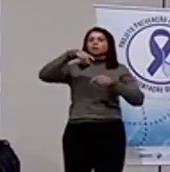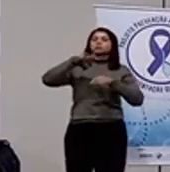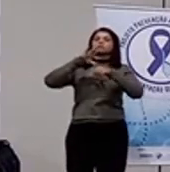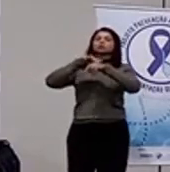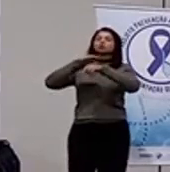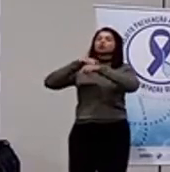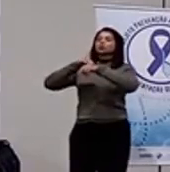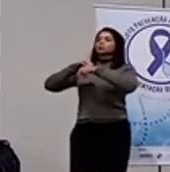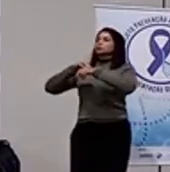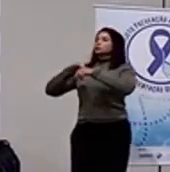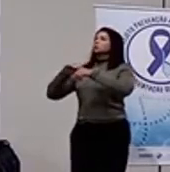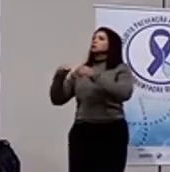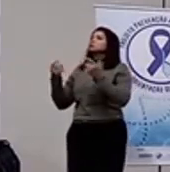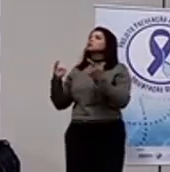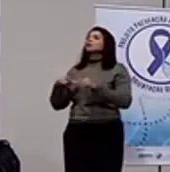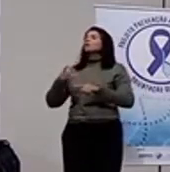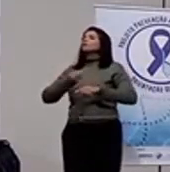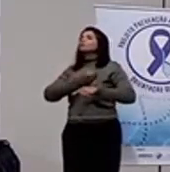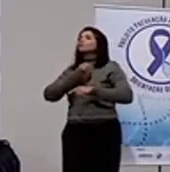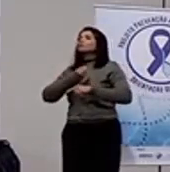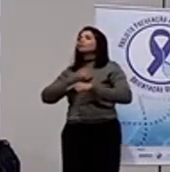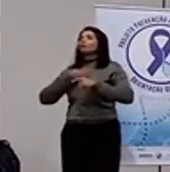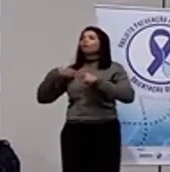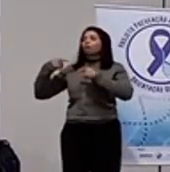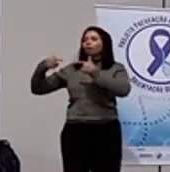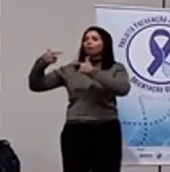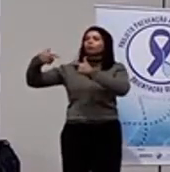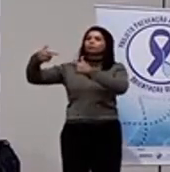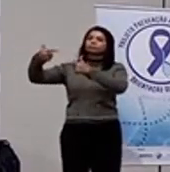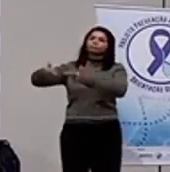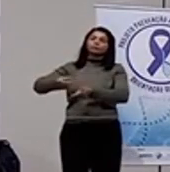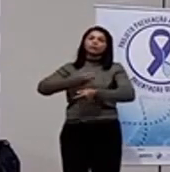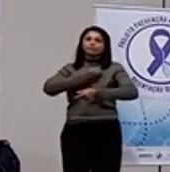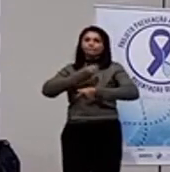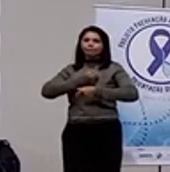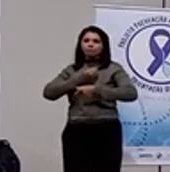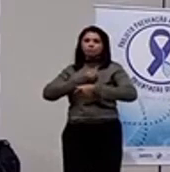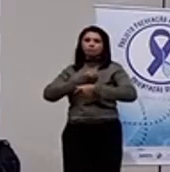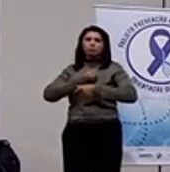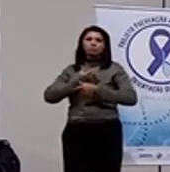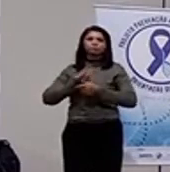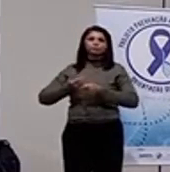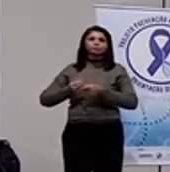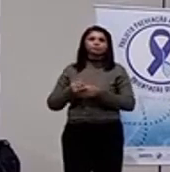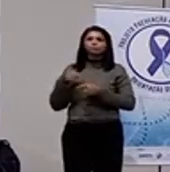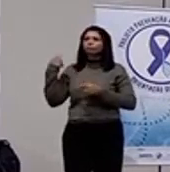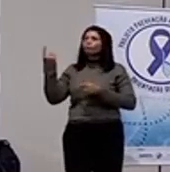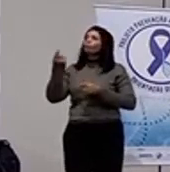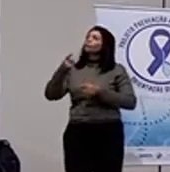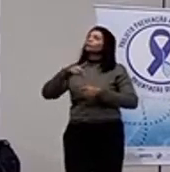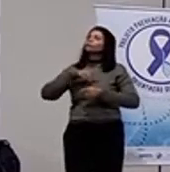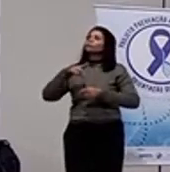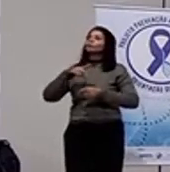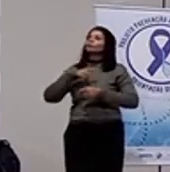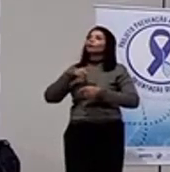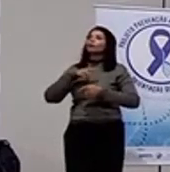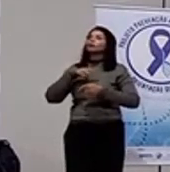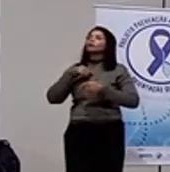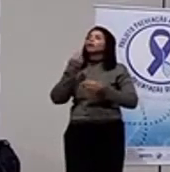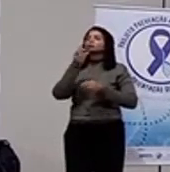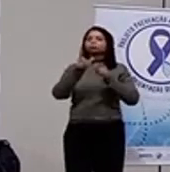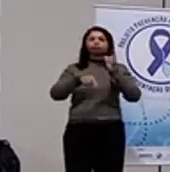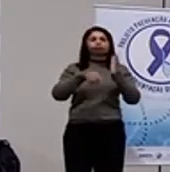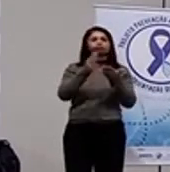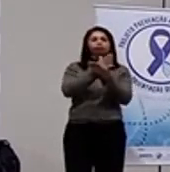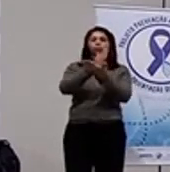pessoa vai ter que viver com a doença genética ao longo de sua vida. E é bom lembrar que, assim, não existem casos, né, a gente está descobrindo isso, que